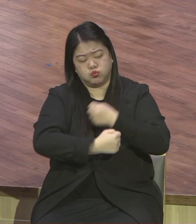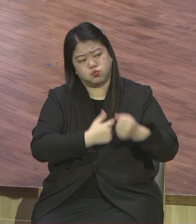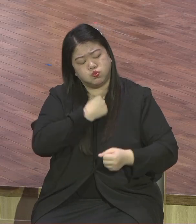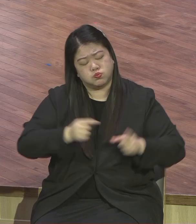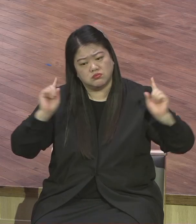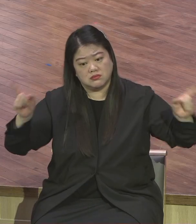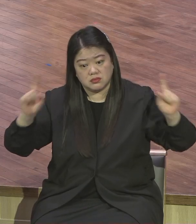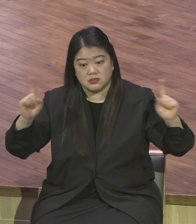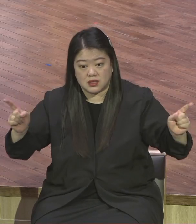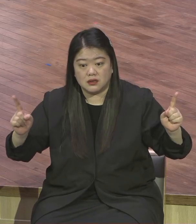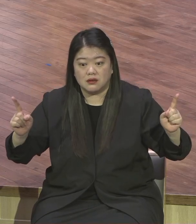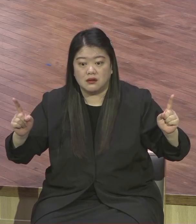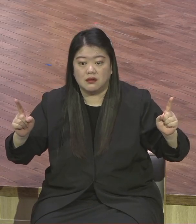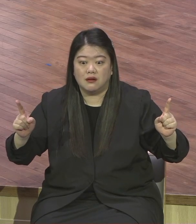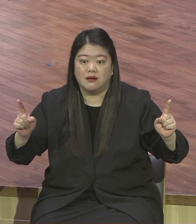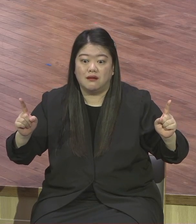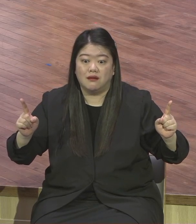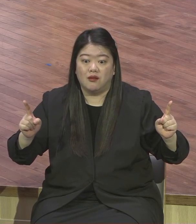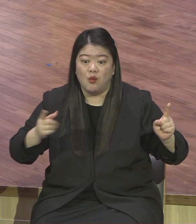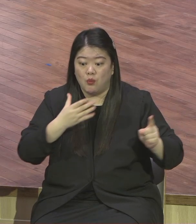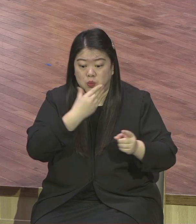그리스도인으로서 이 축복 다 놓친단 말이에요.